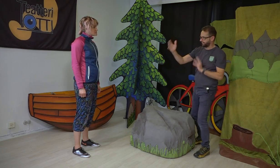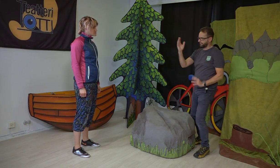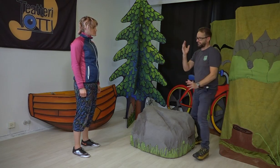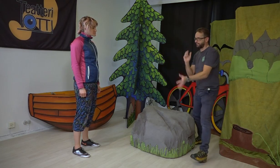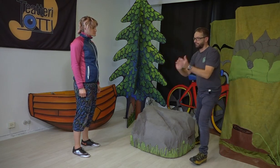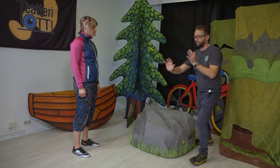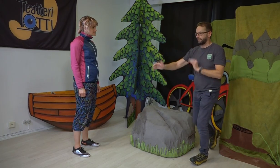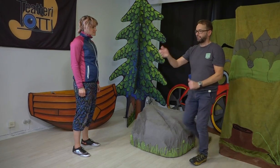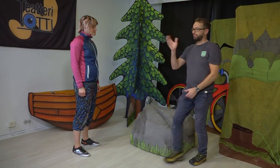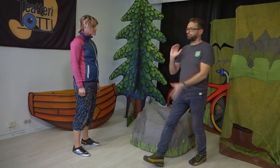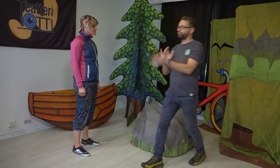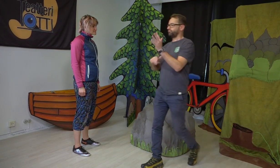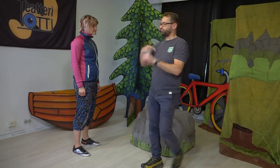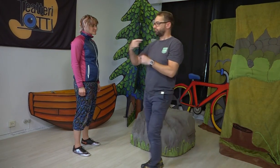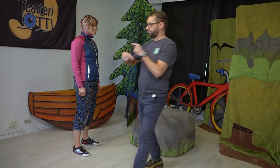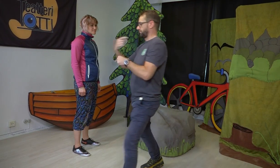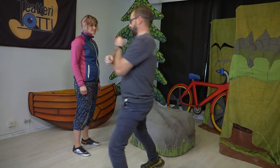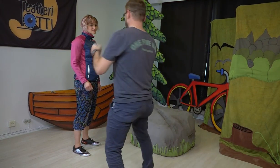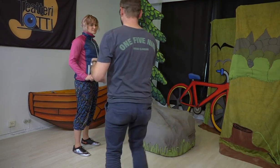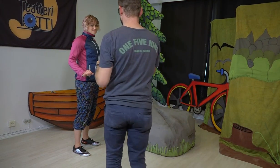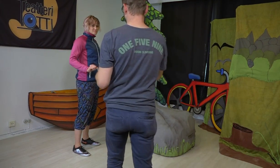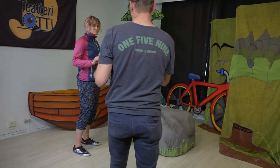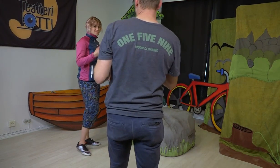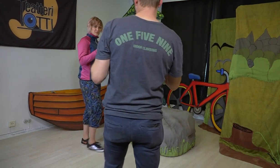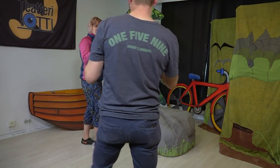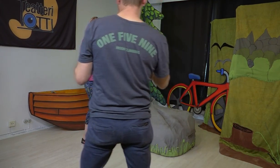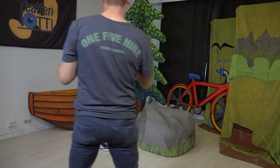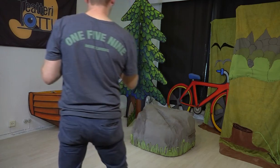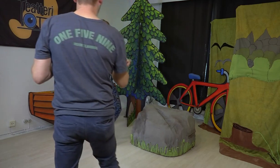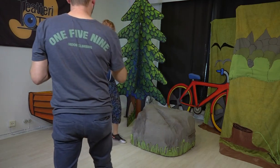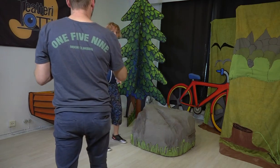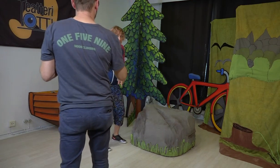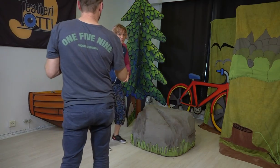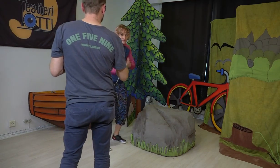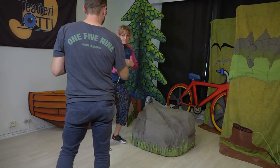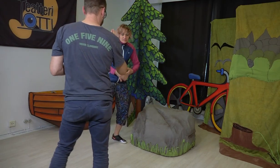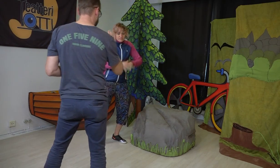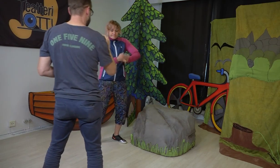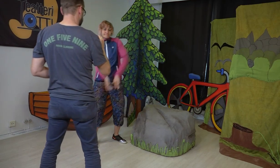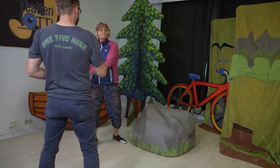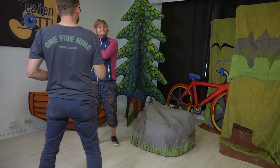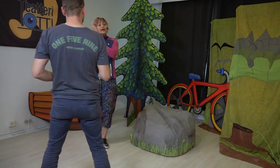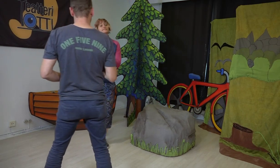Tällai. Liikettä tähän suuntaan, näin, ja sitten siitä eteenpäin. Joo, okei. Näin, ja sitten